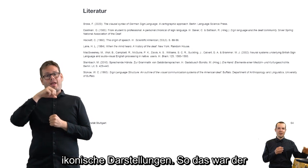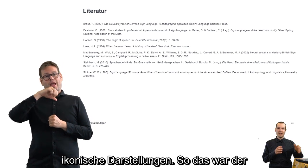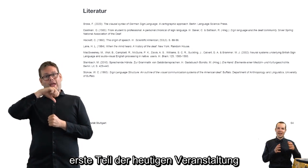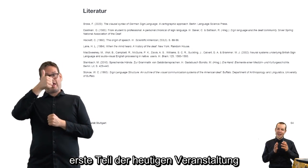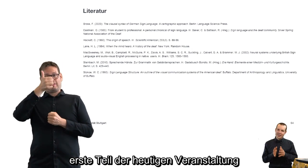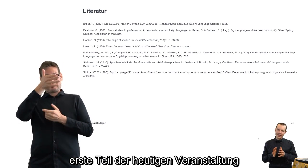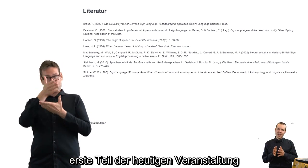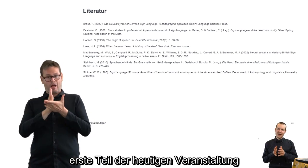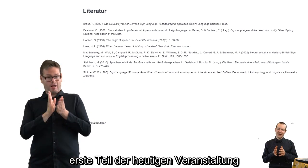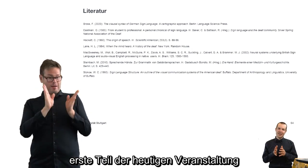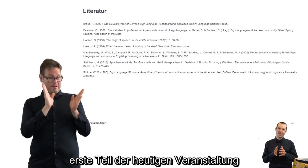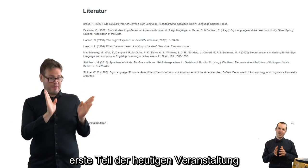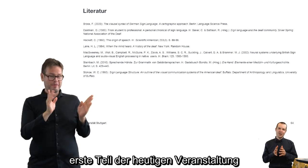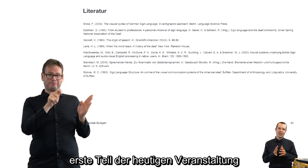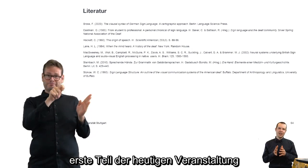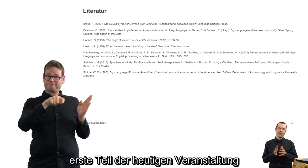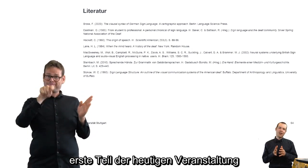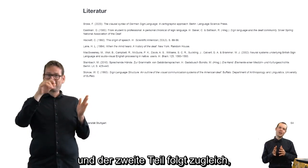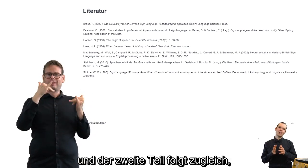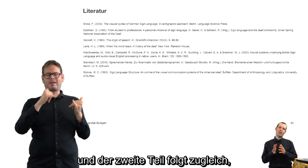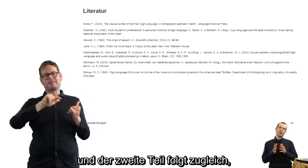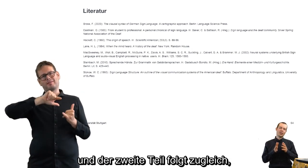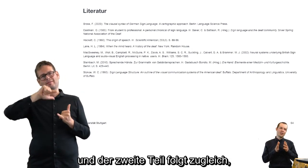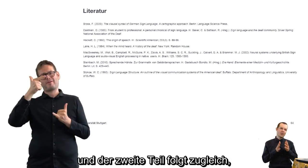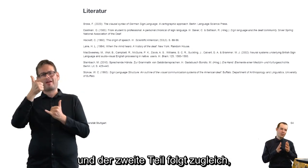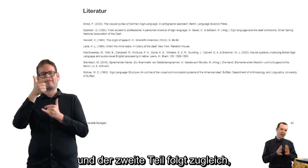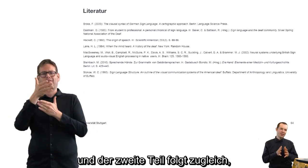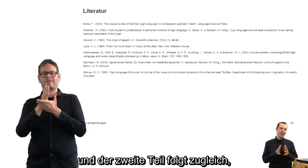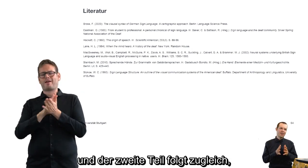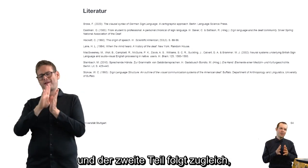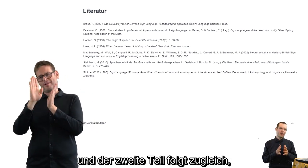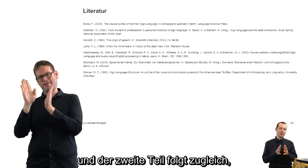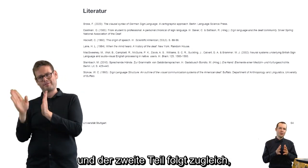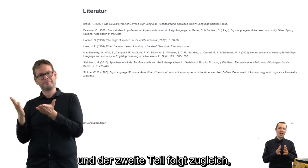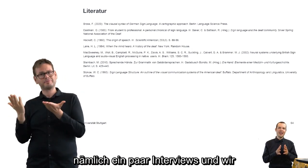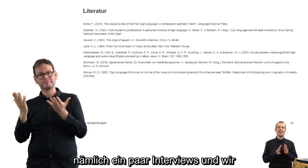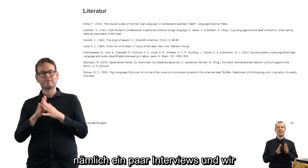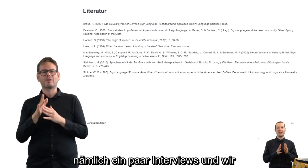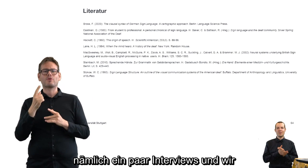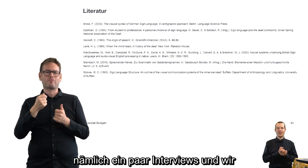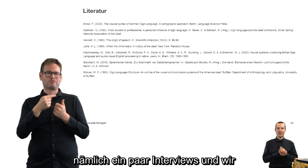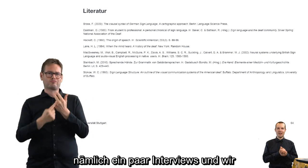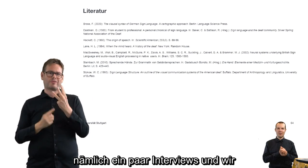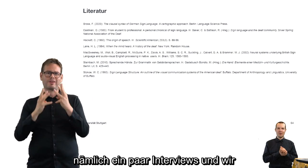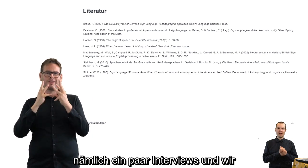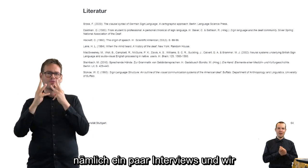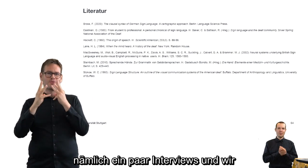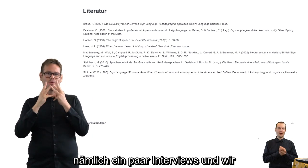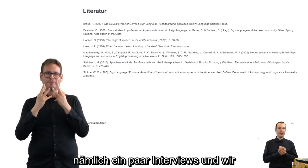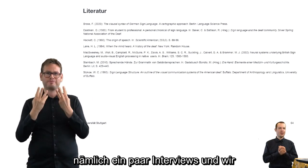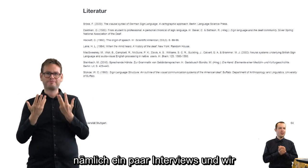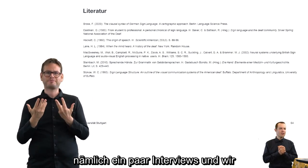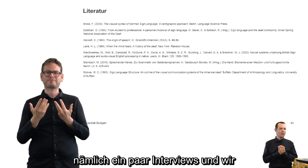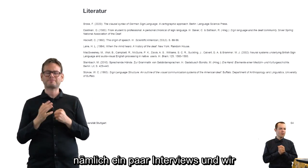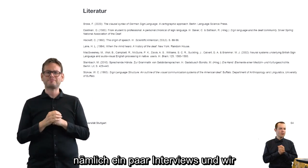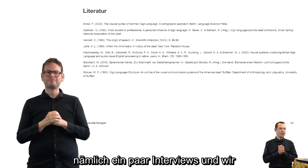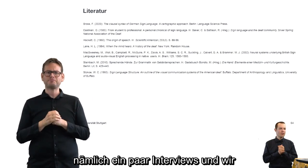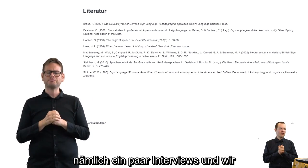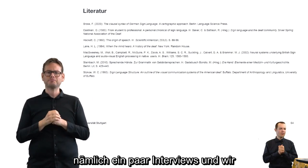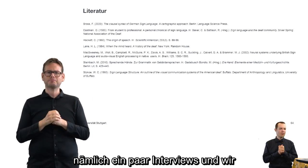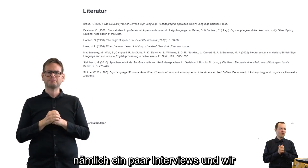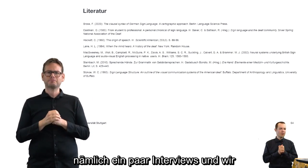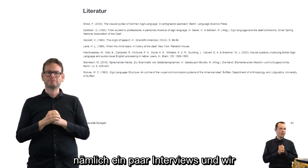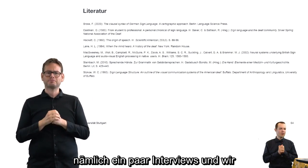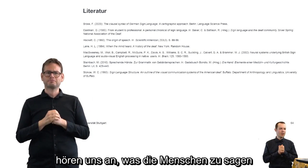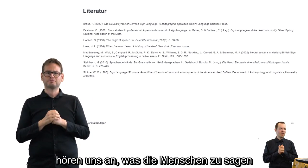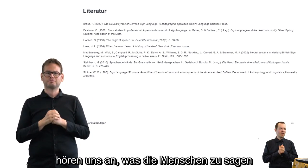der erste Teil der heutigen Veranstaltung und der zweite Teil folgt zugleich nämlich ein paar Interviews